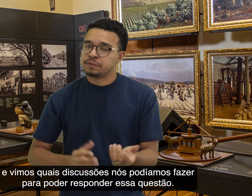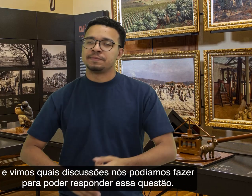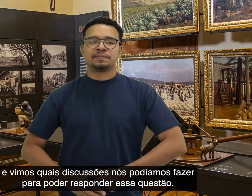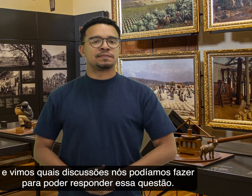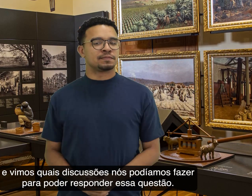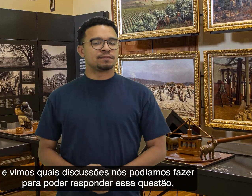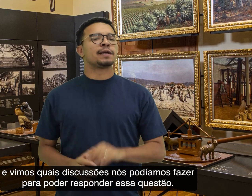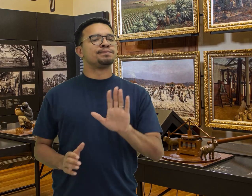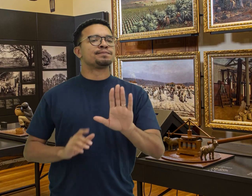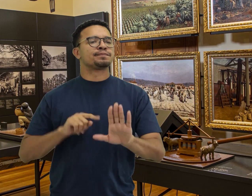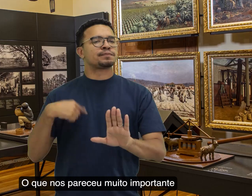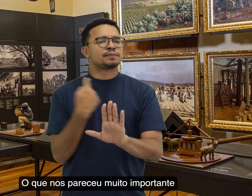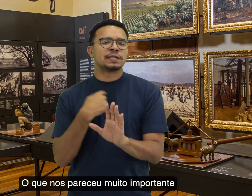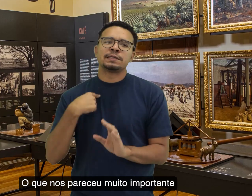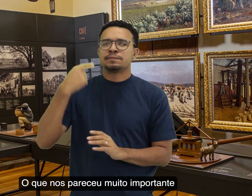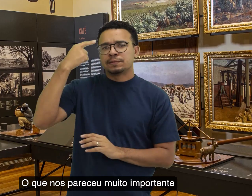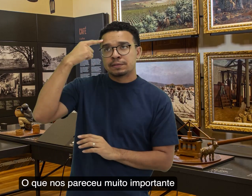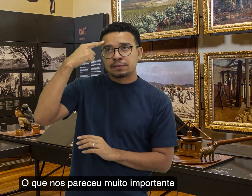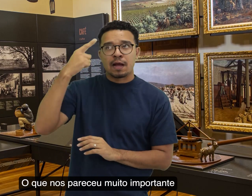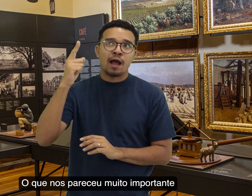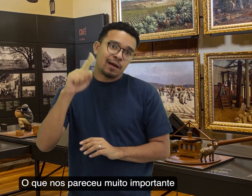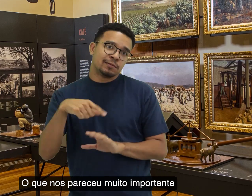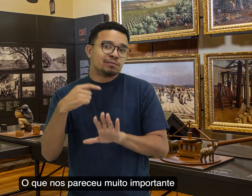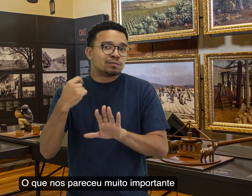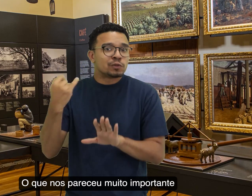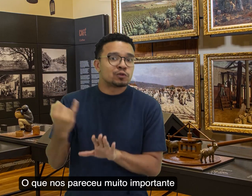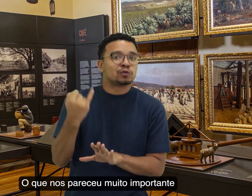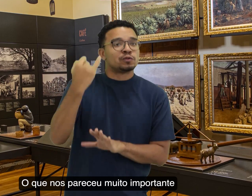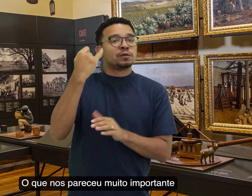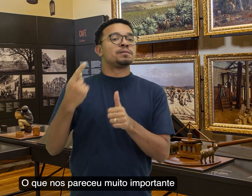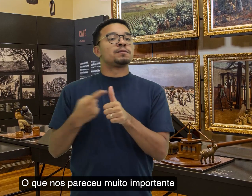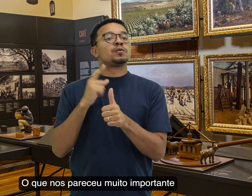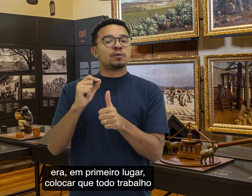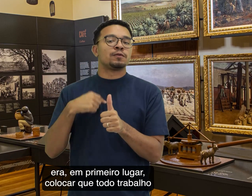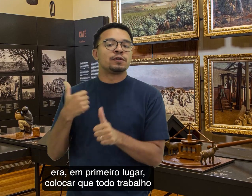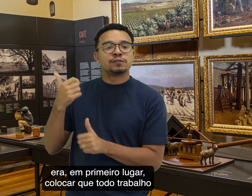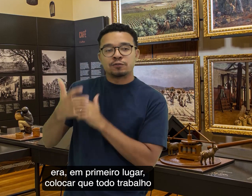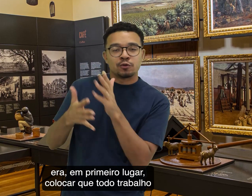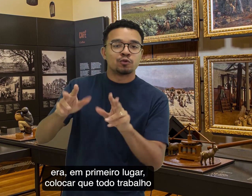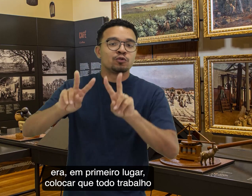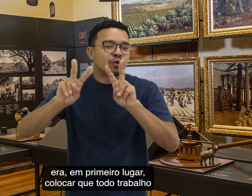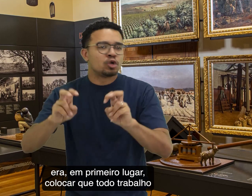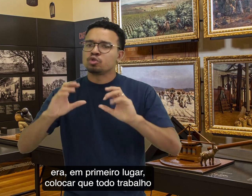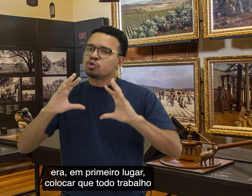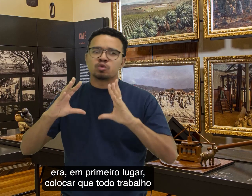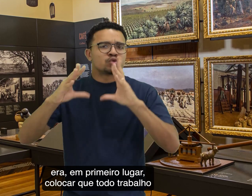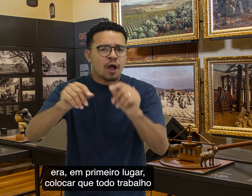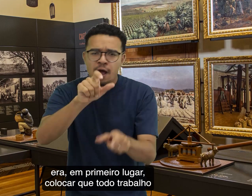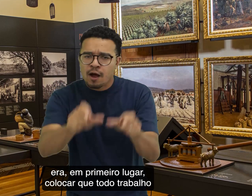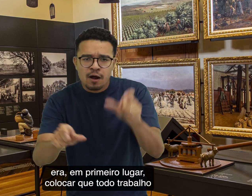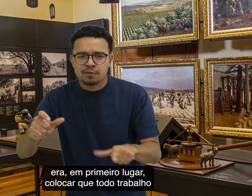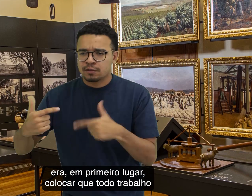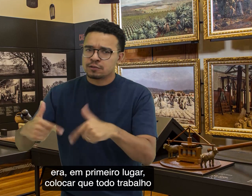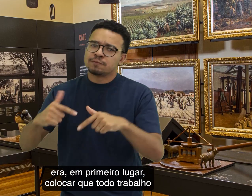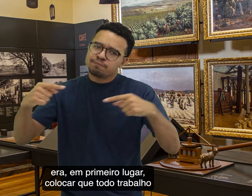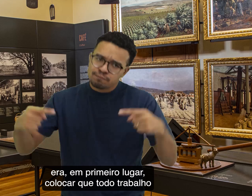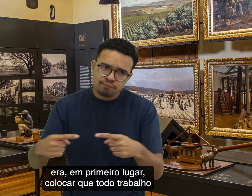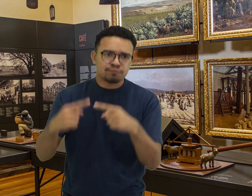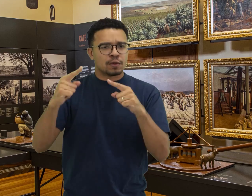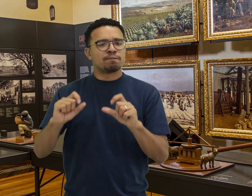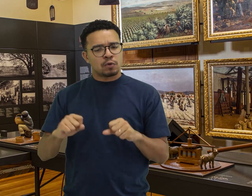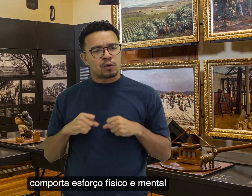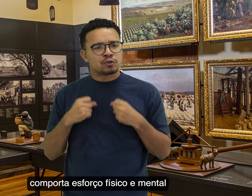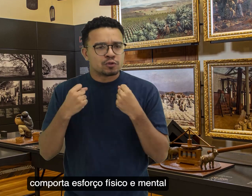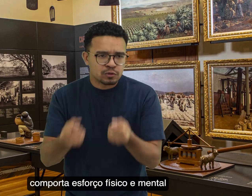para poder responder essa questão. O que nos pareceu muito importante era, em primeiro lugar, colocar que